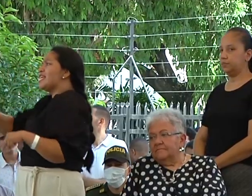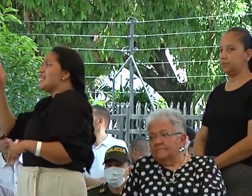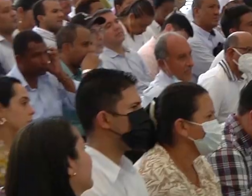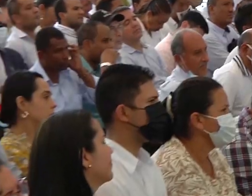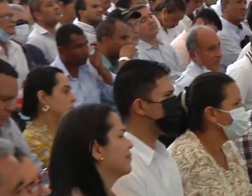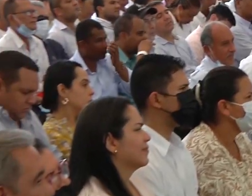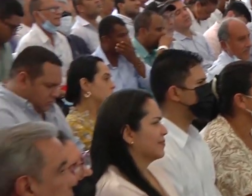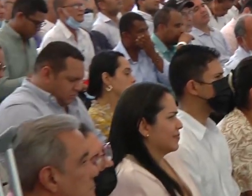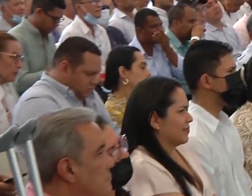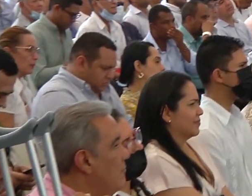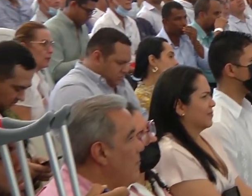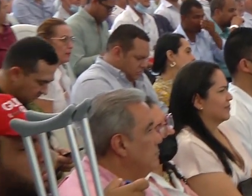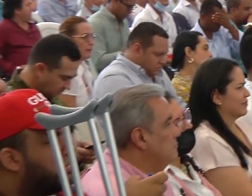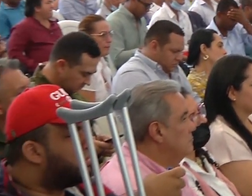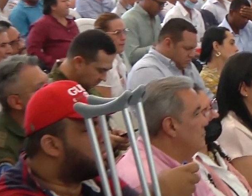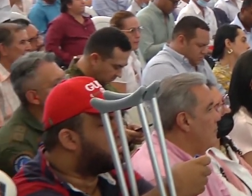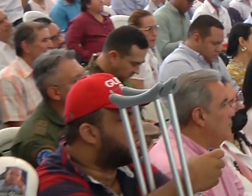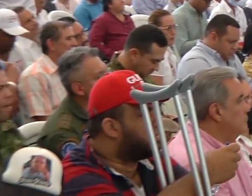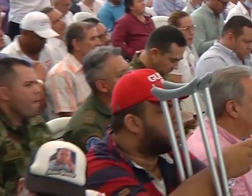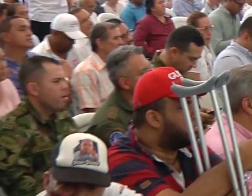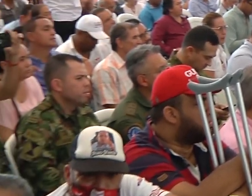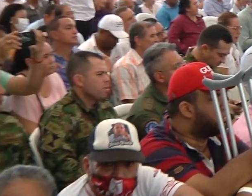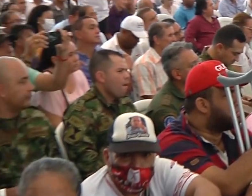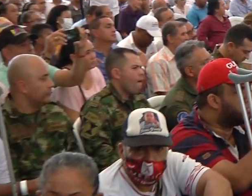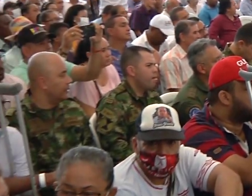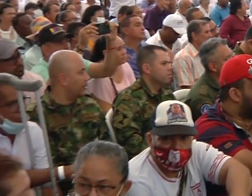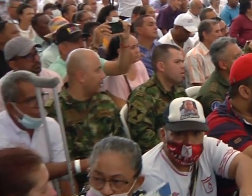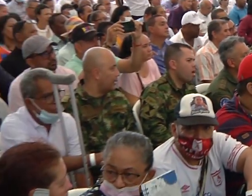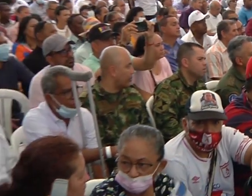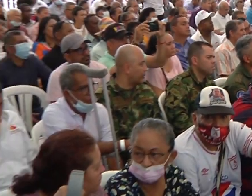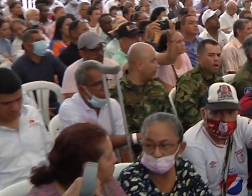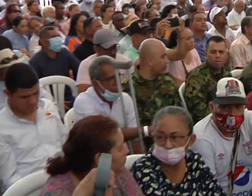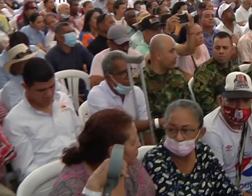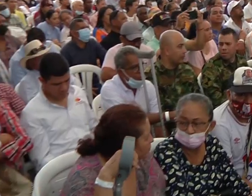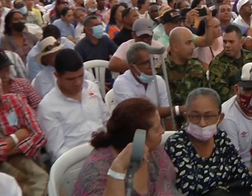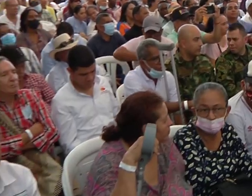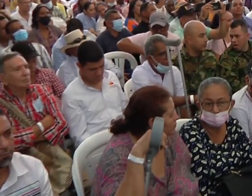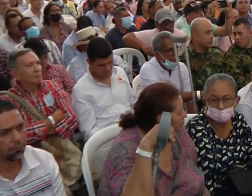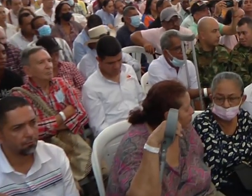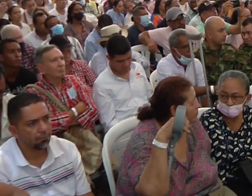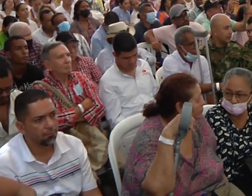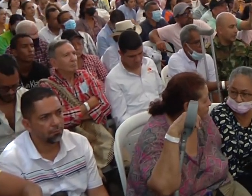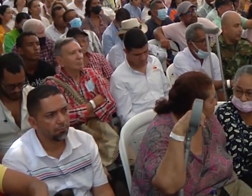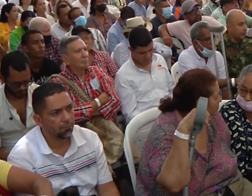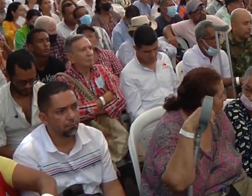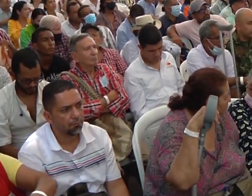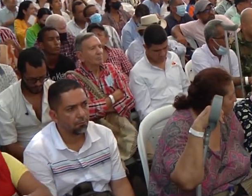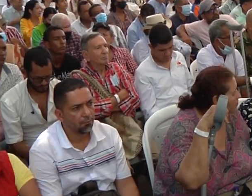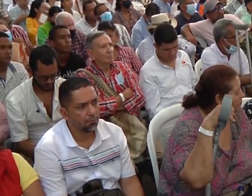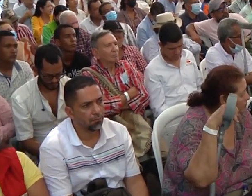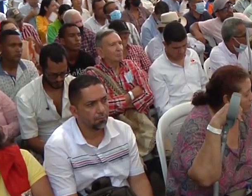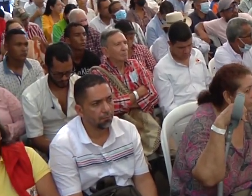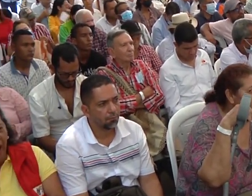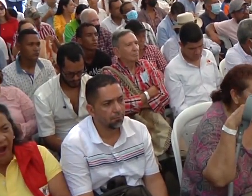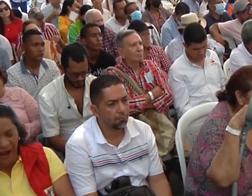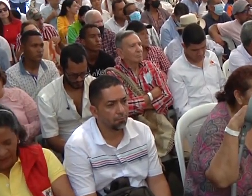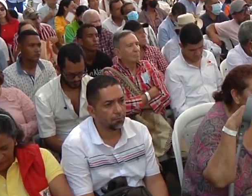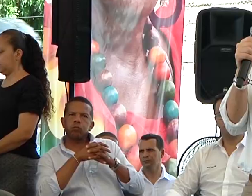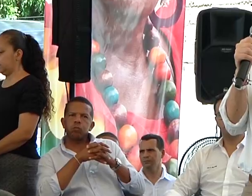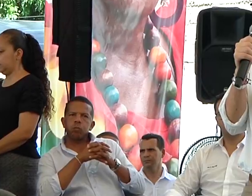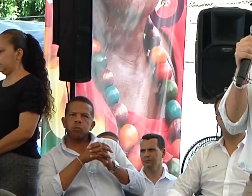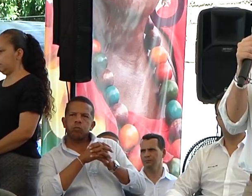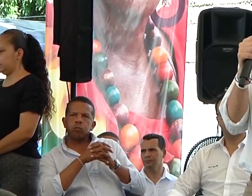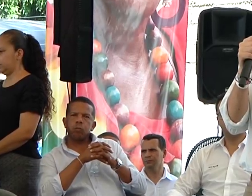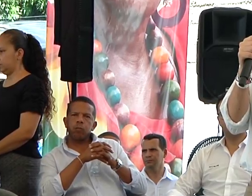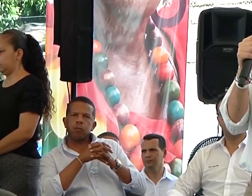de ese desafío. También el centro del desafío de la paz. El Cesar y Valledupar tienen que ser un laboratorio de la